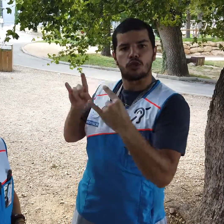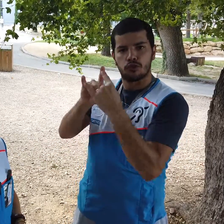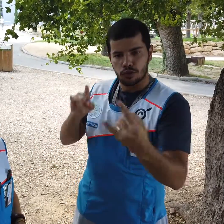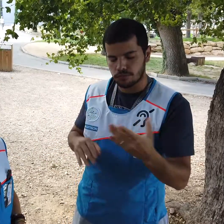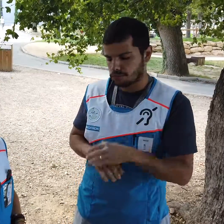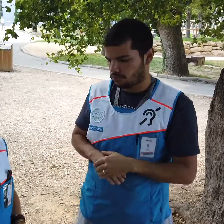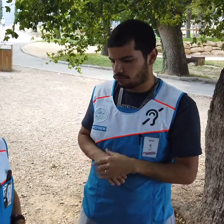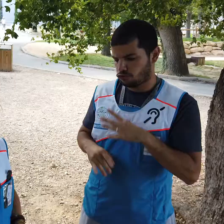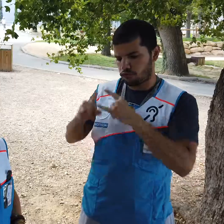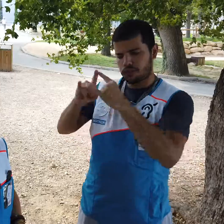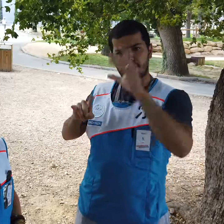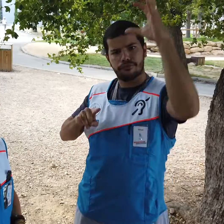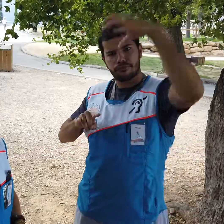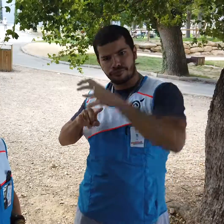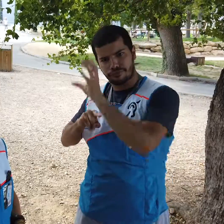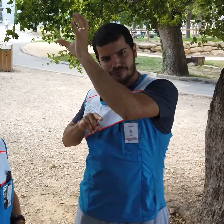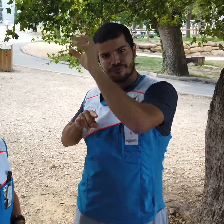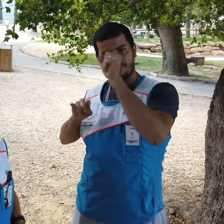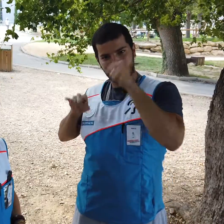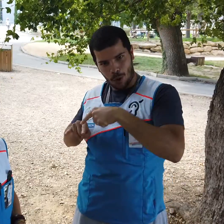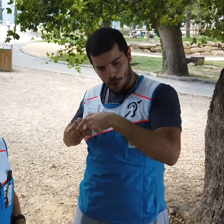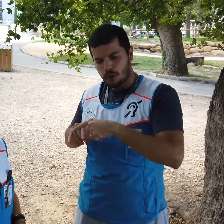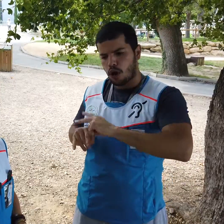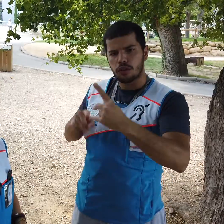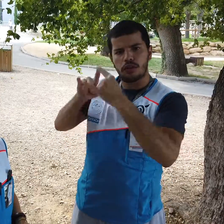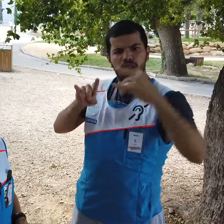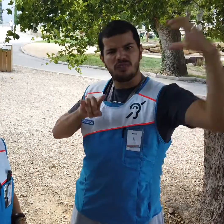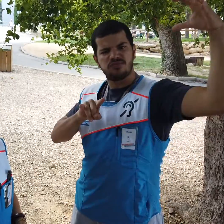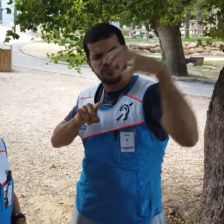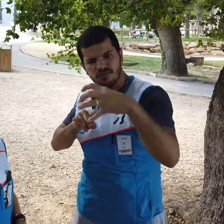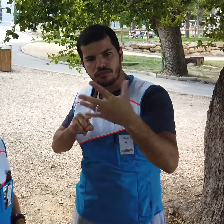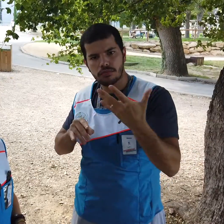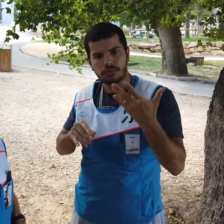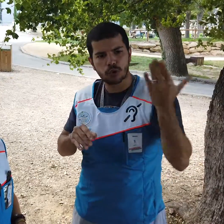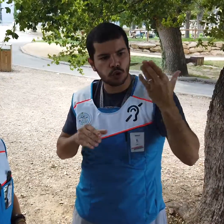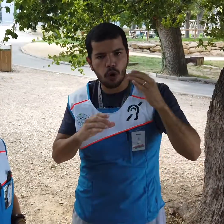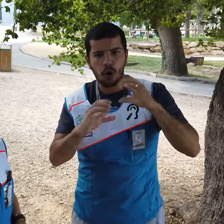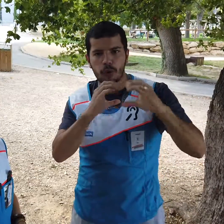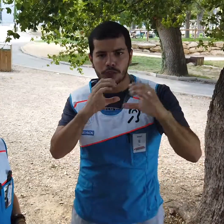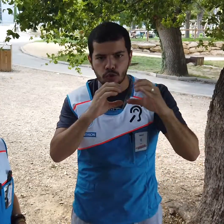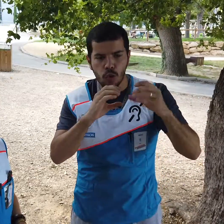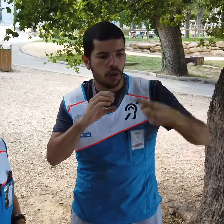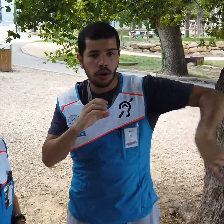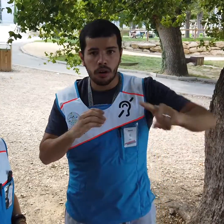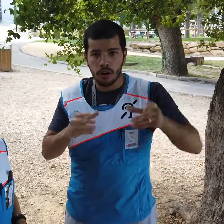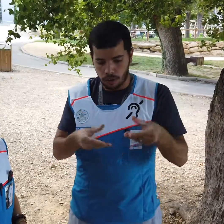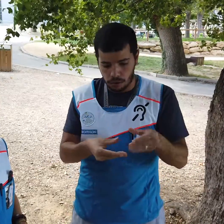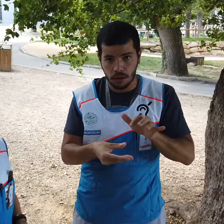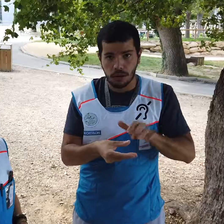En mettant en œuvre mon savoir-faire, et je me sentirai fière de les aider.